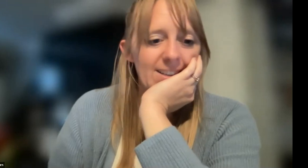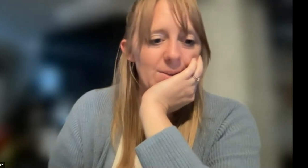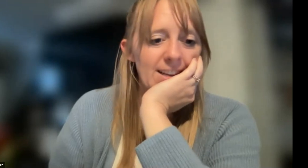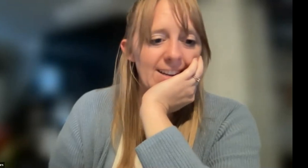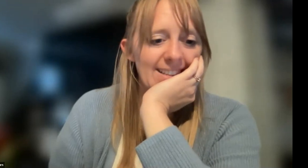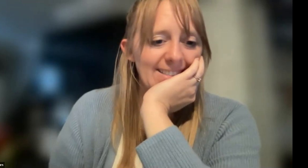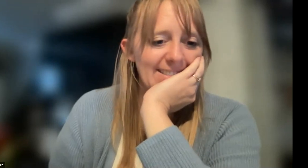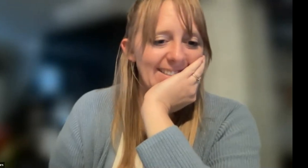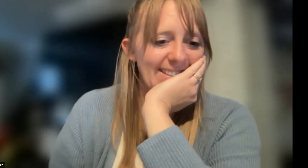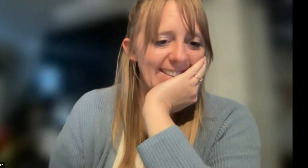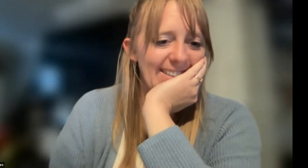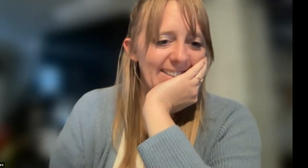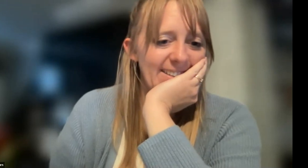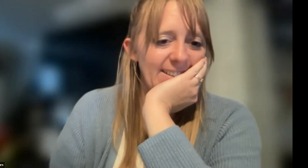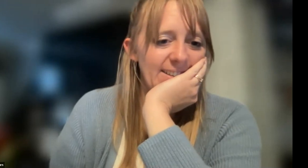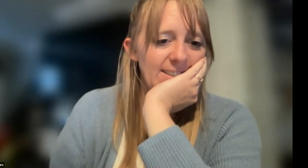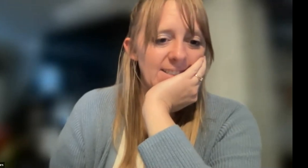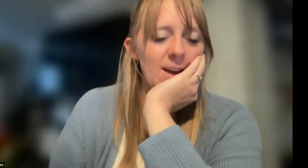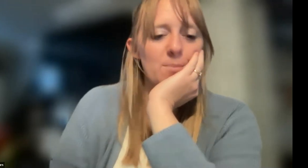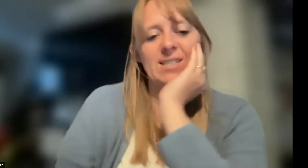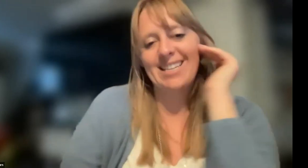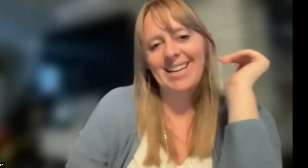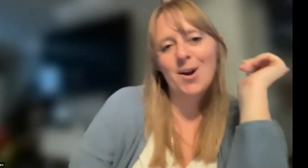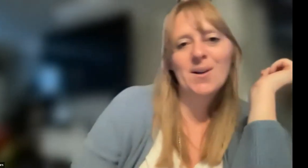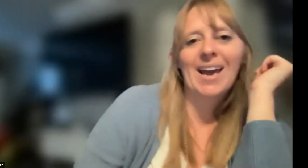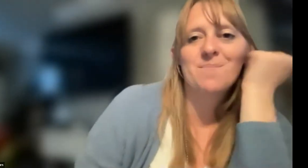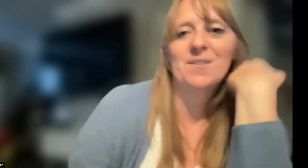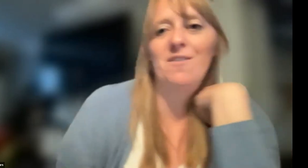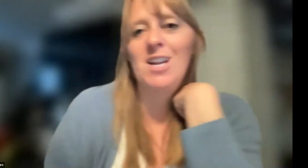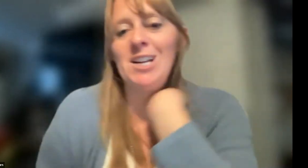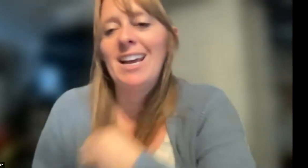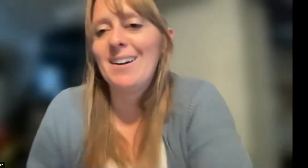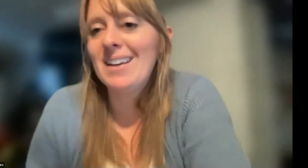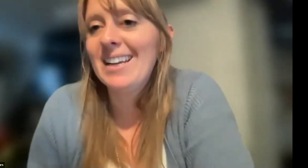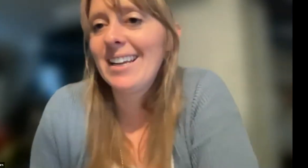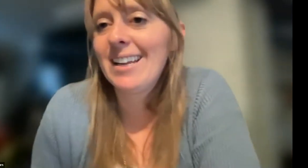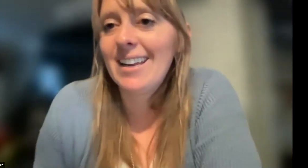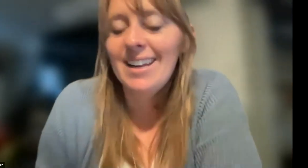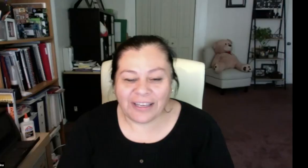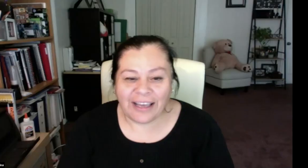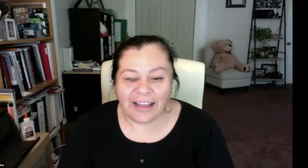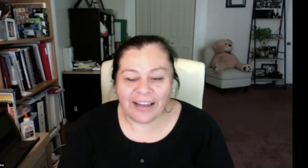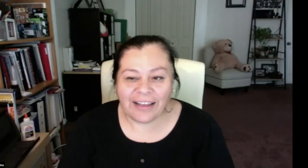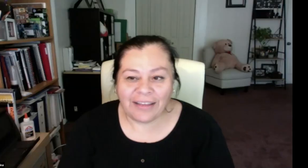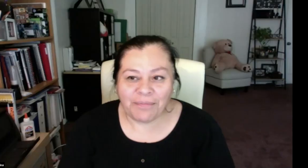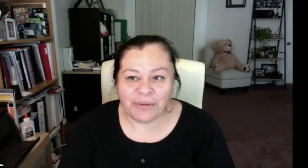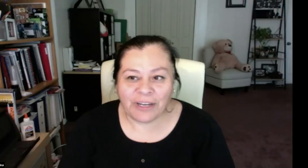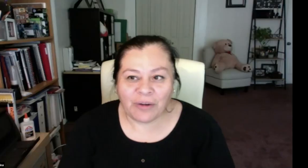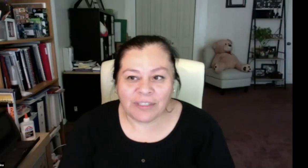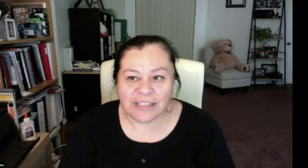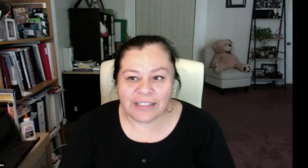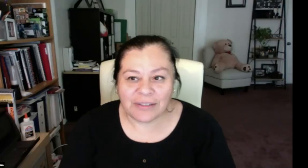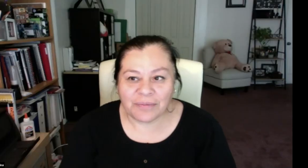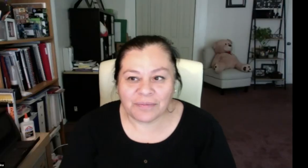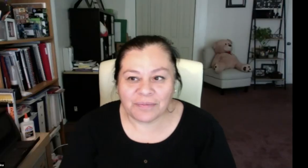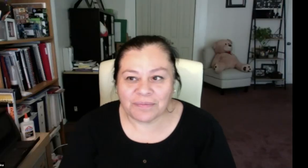Why, how do I get out of this? Stop presenting. Okay, figured it out. Ok, ya figuré cómo